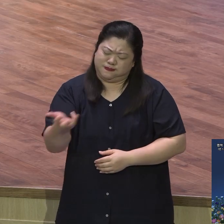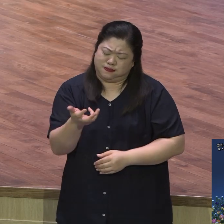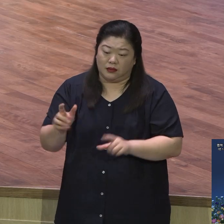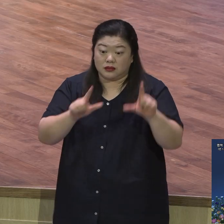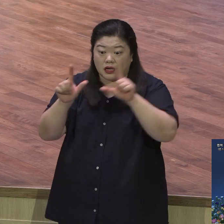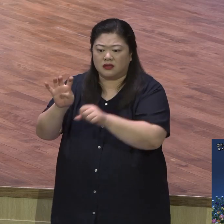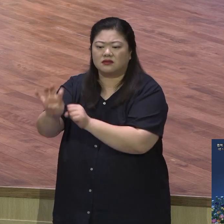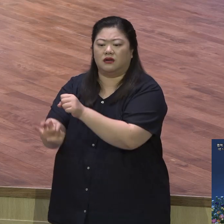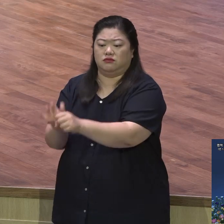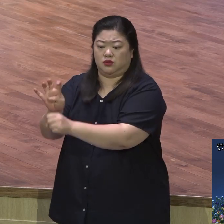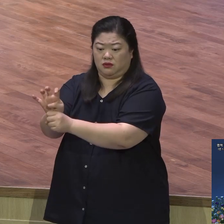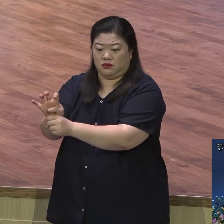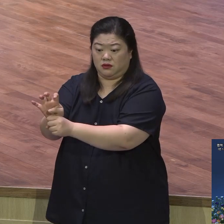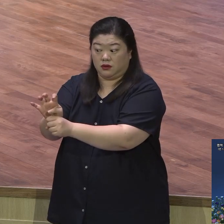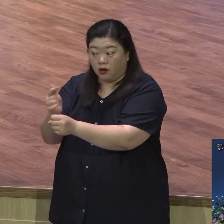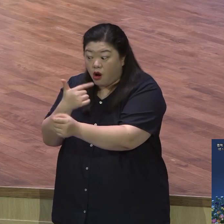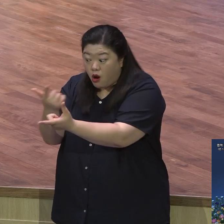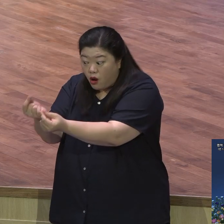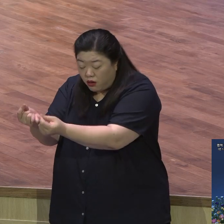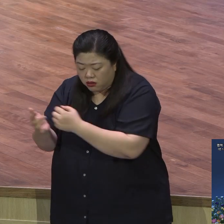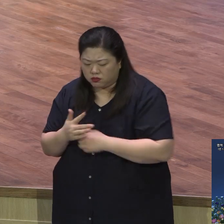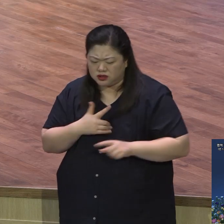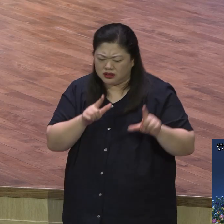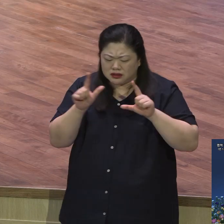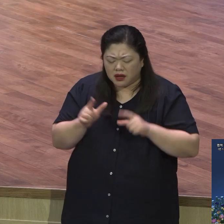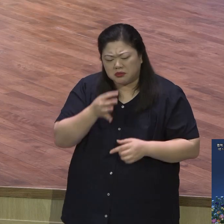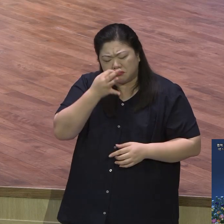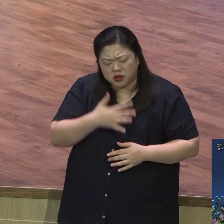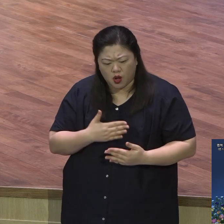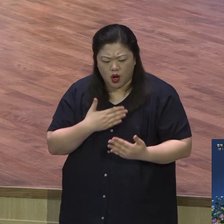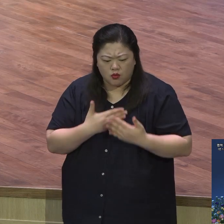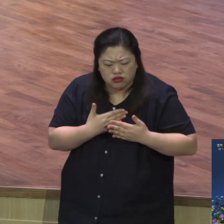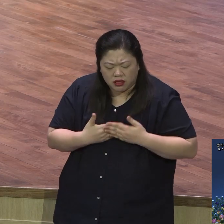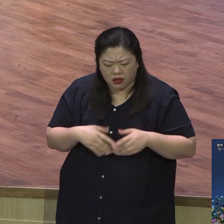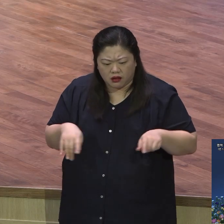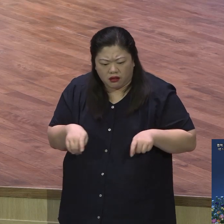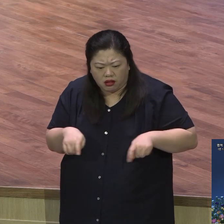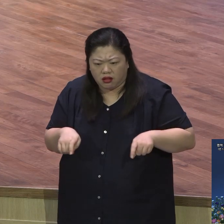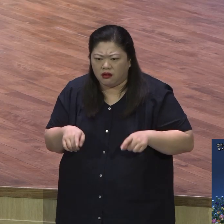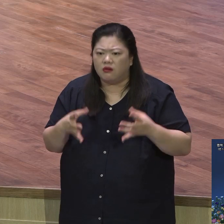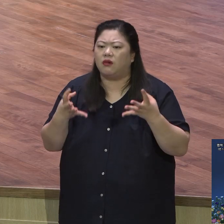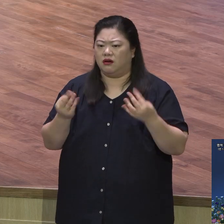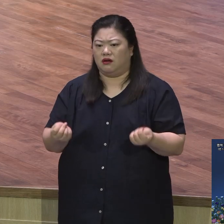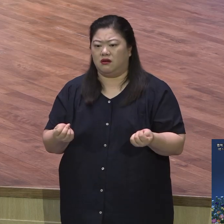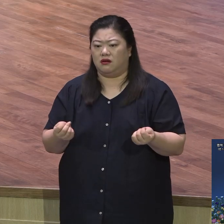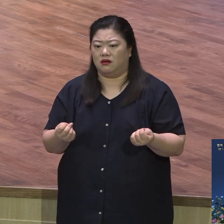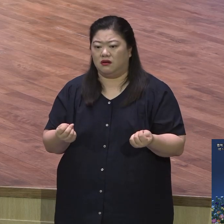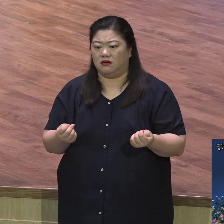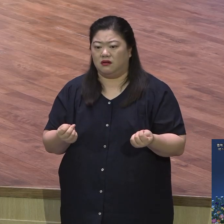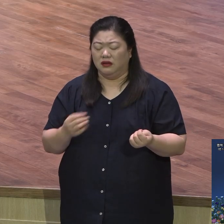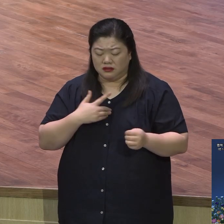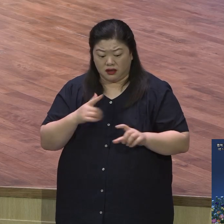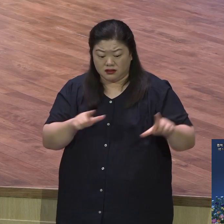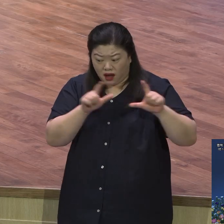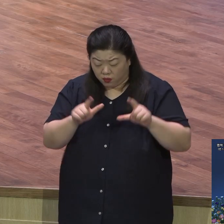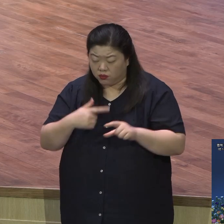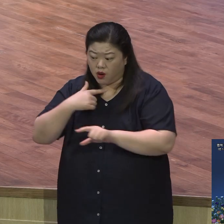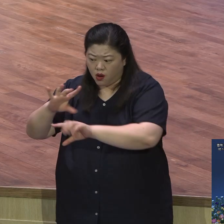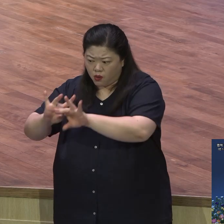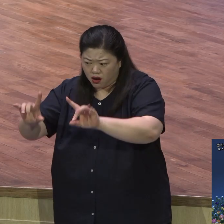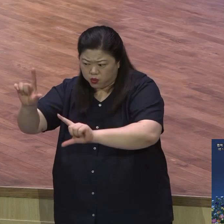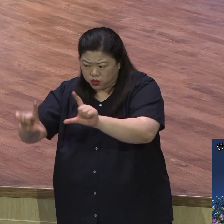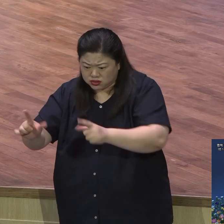얼마나 어른이 있는지 광야 생활이라 불안하기 그것이 없는 그런 삶이잖아요. 우리 인생의 삶이 광야 생활이라. 그래서